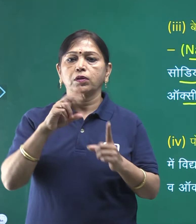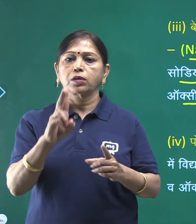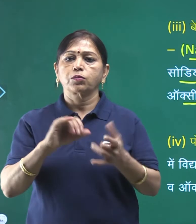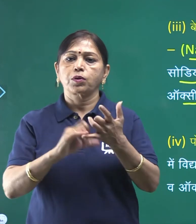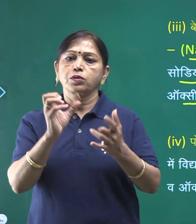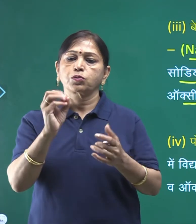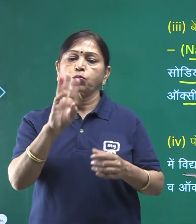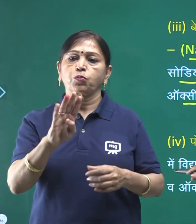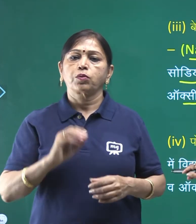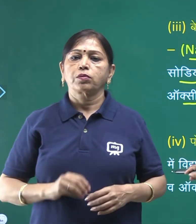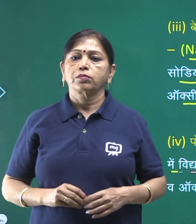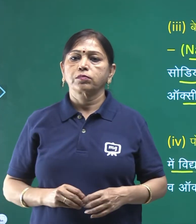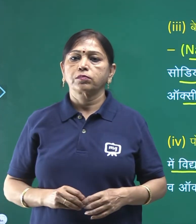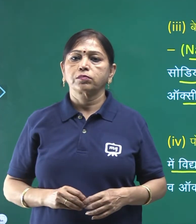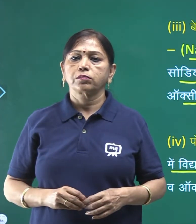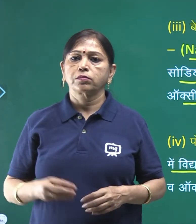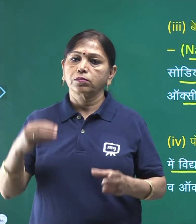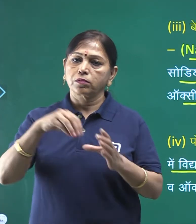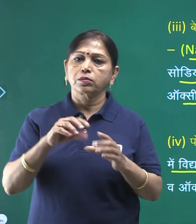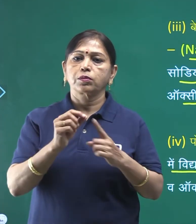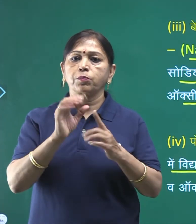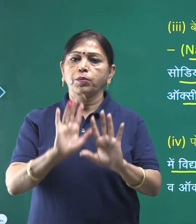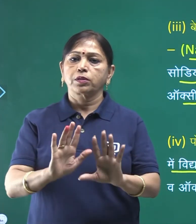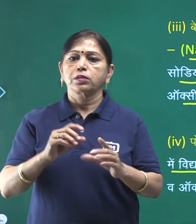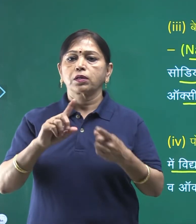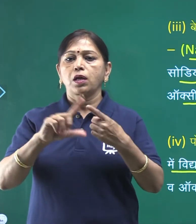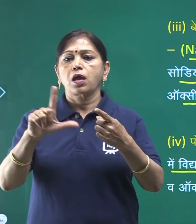K2SO4 में विद्यमान तत्व